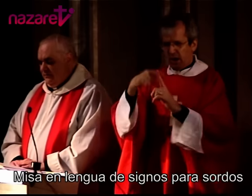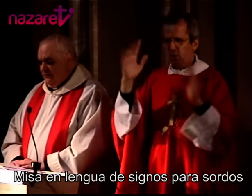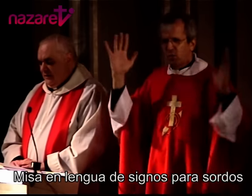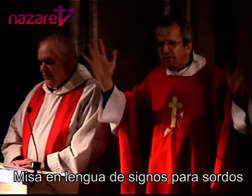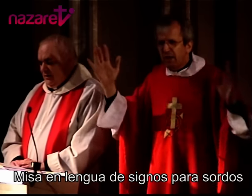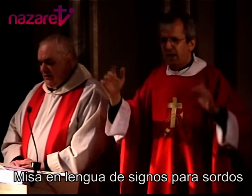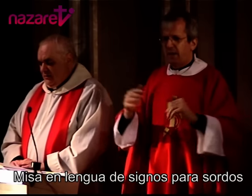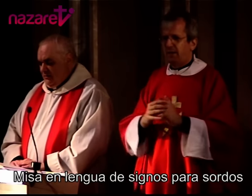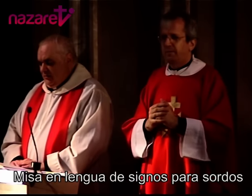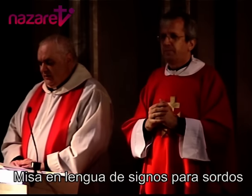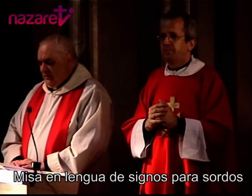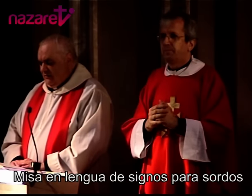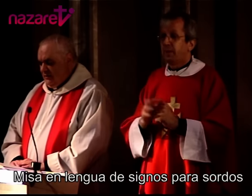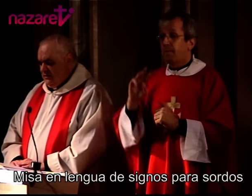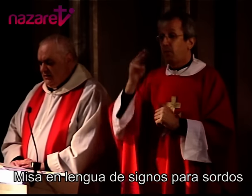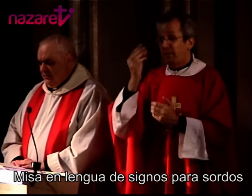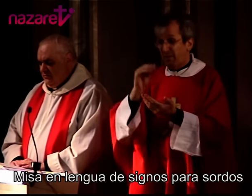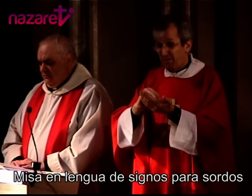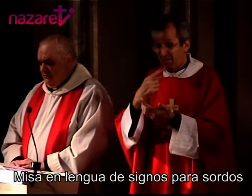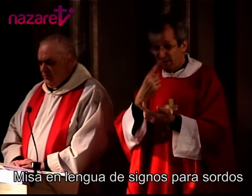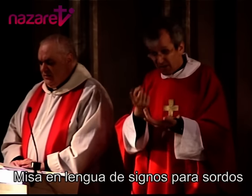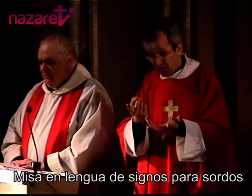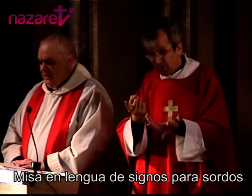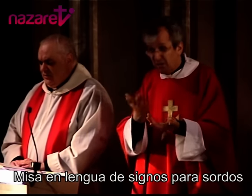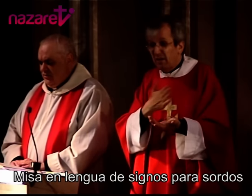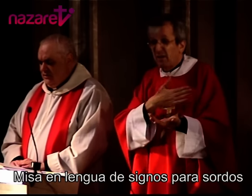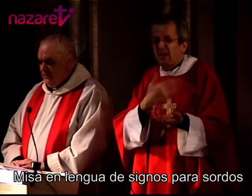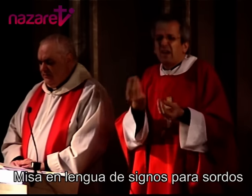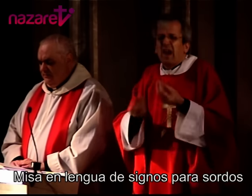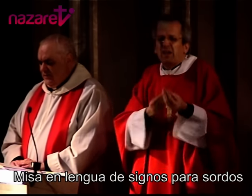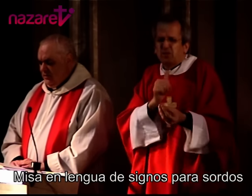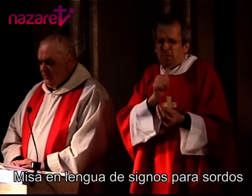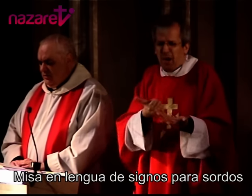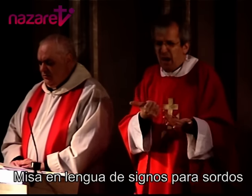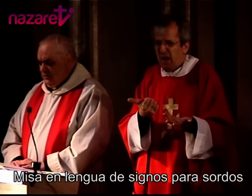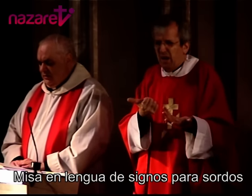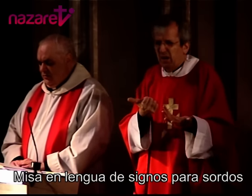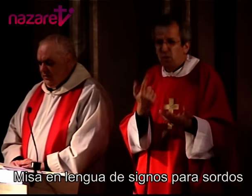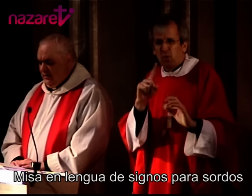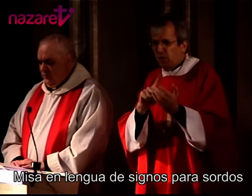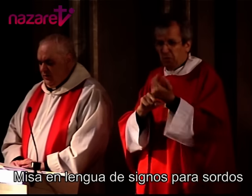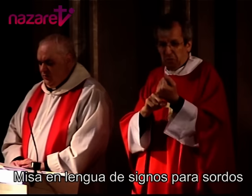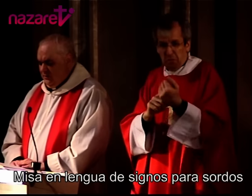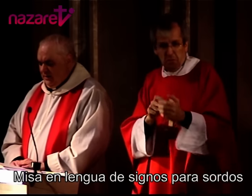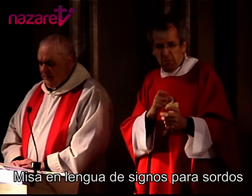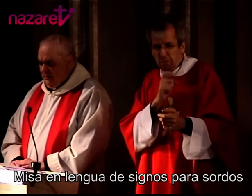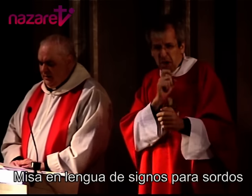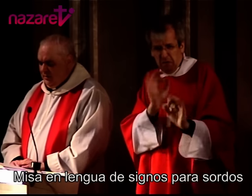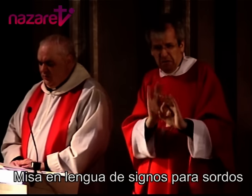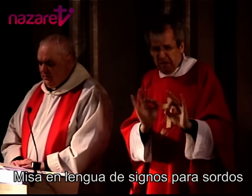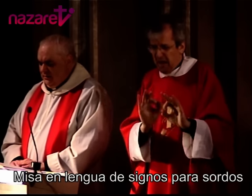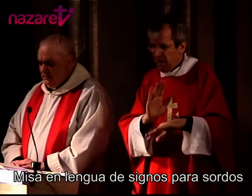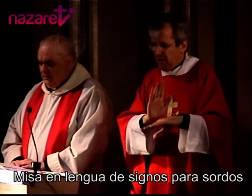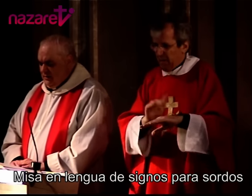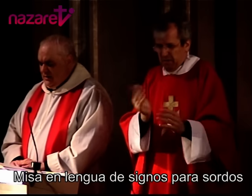crucifícalo. Por tercera vez les dijo: pues qué mal ha hecho este. No he encontrado en él ninguna culpa que merezca